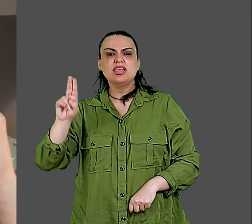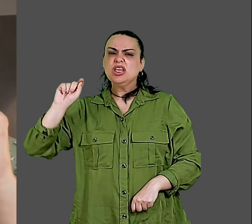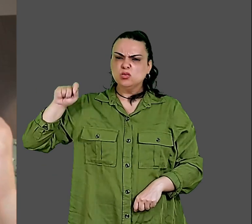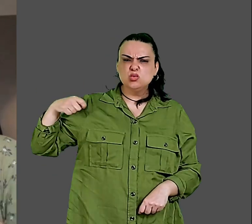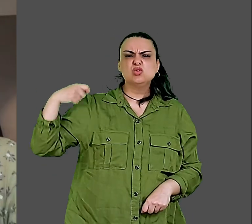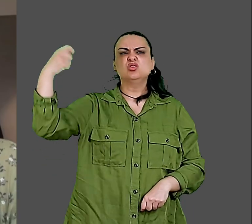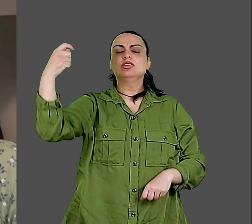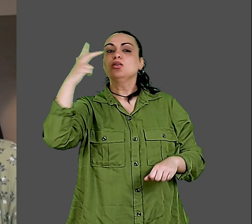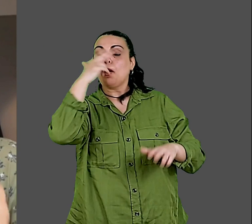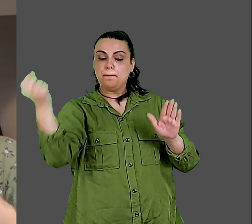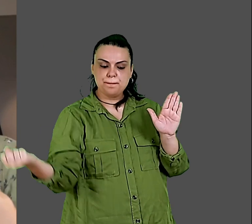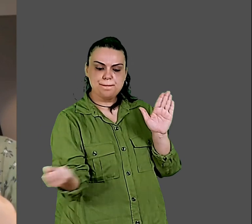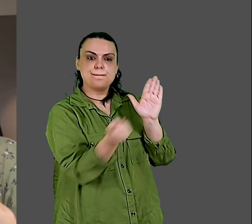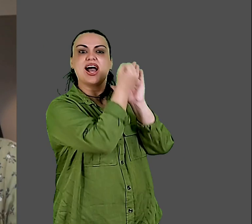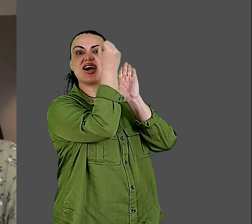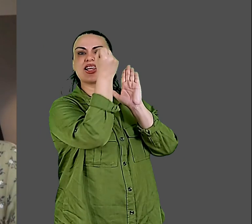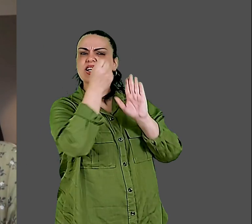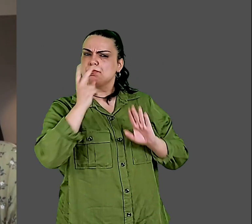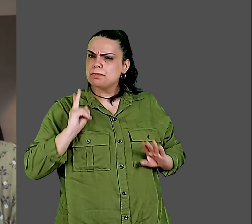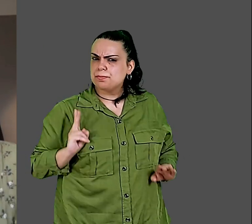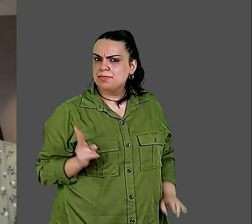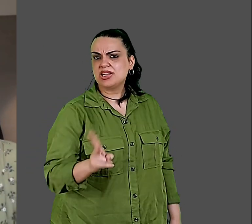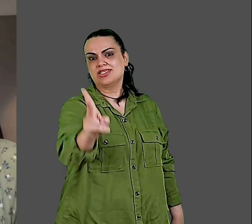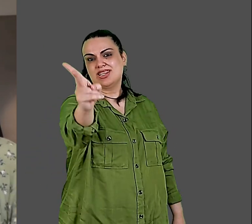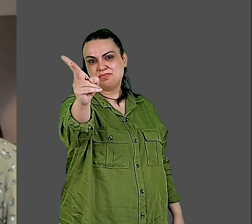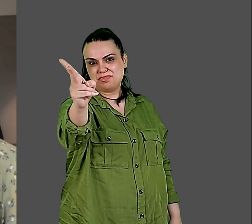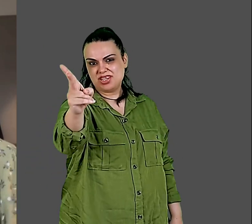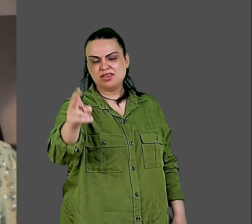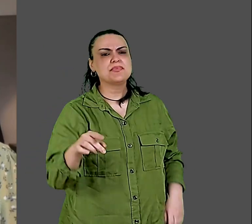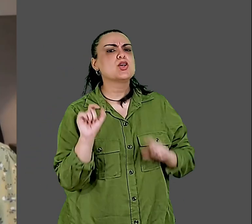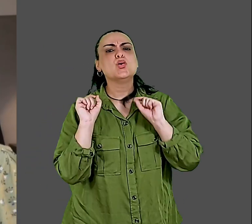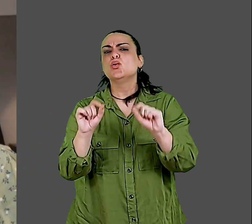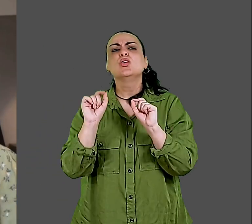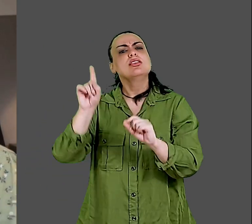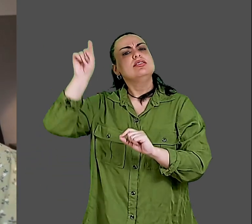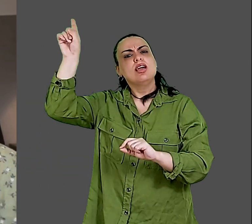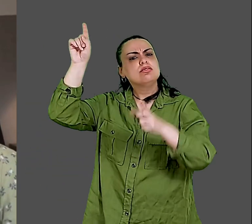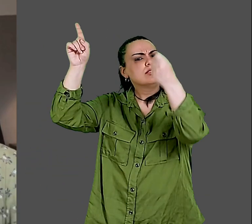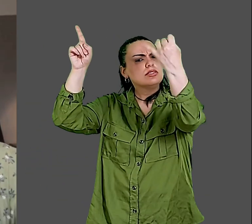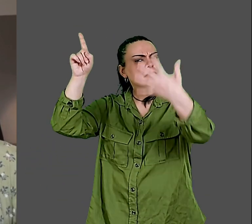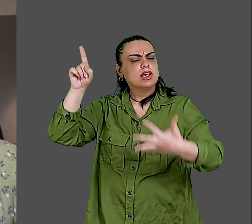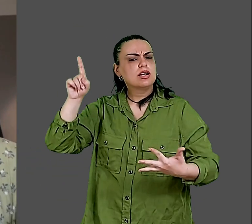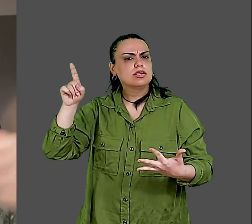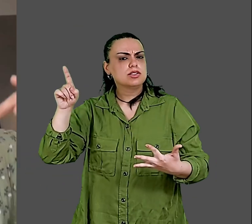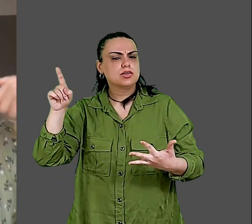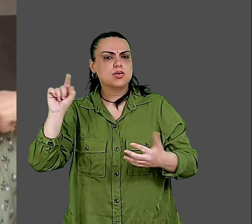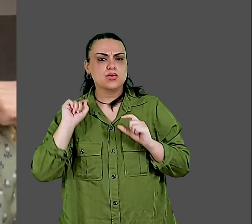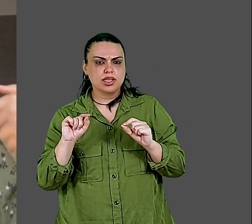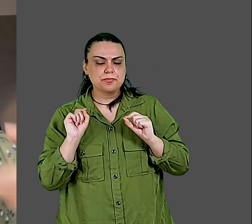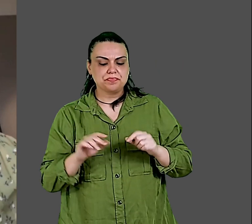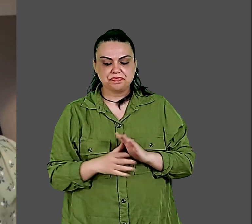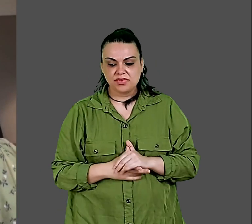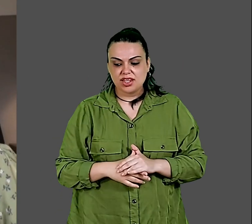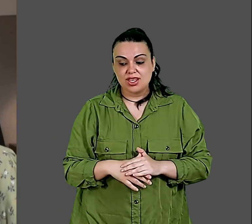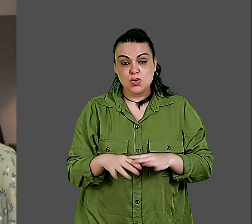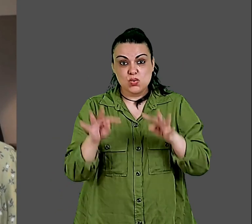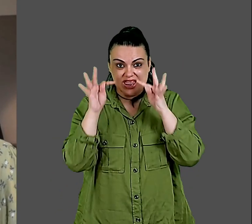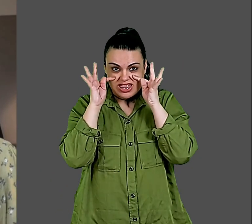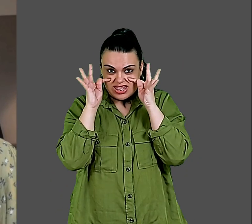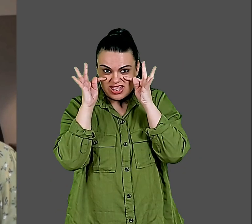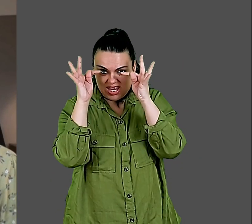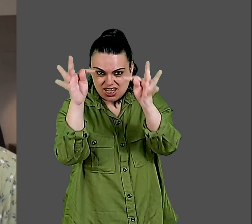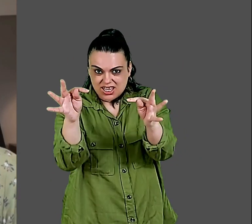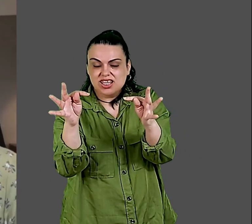meu memorial para sempre. Olha o que Deus está dizendo. Que o testemunho dele